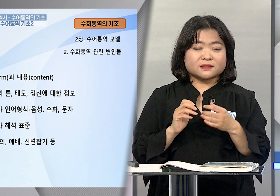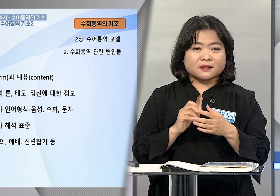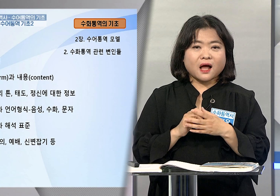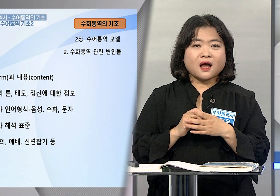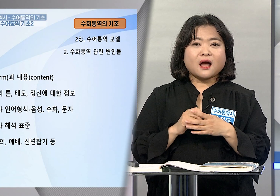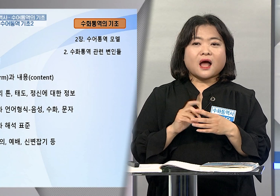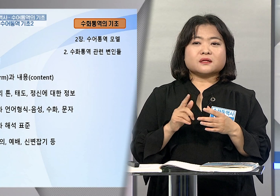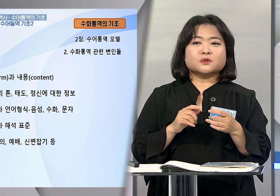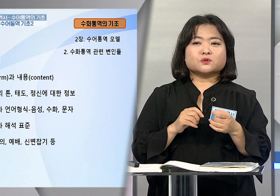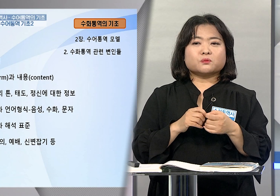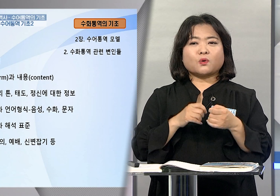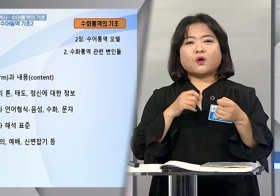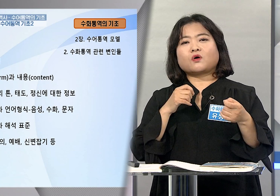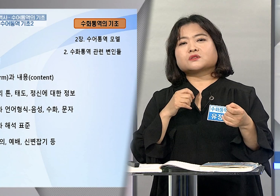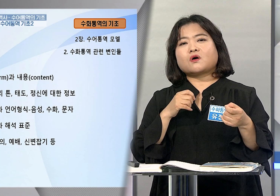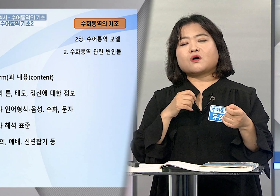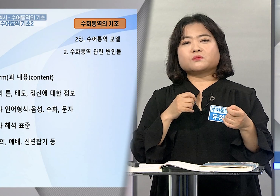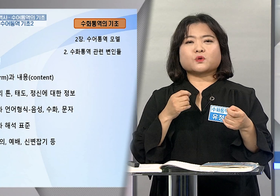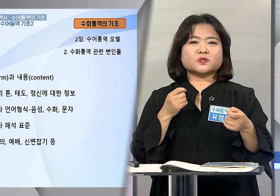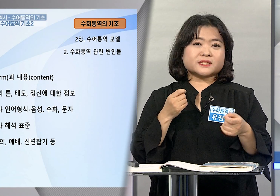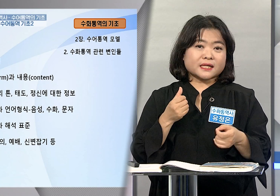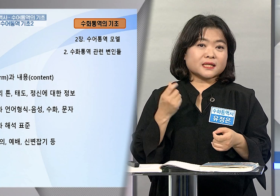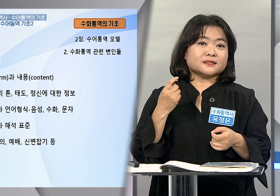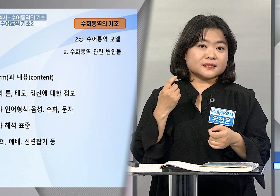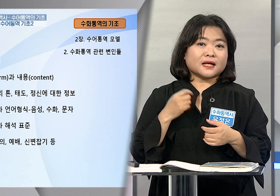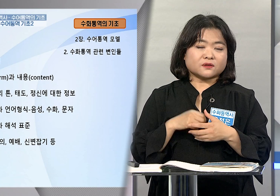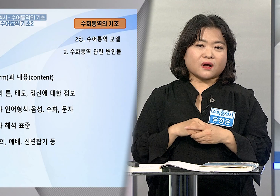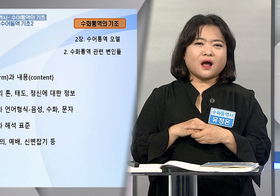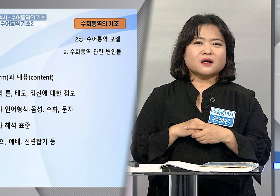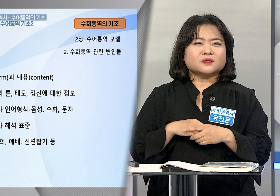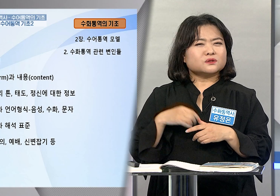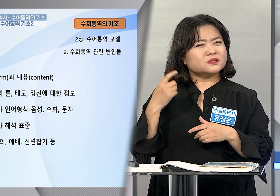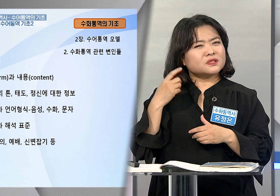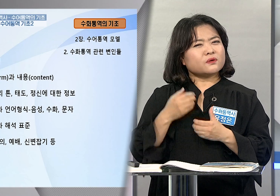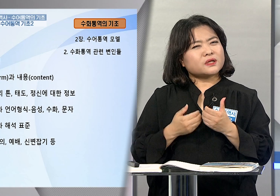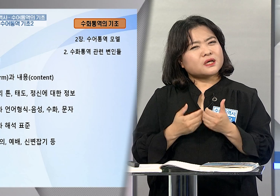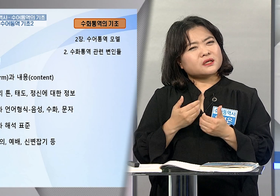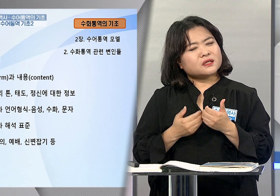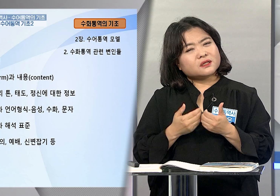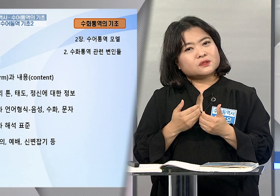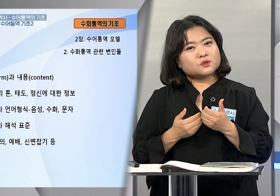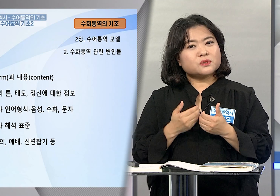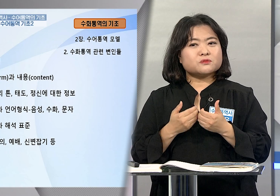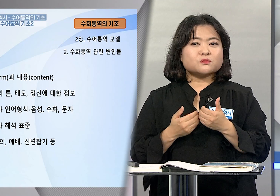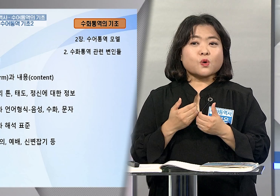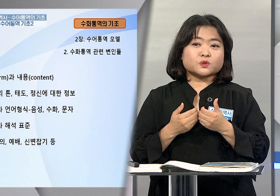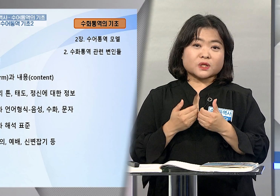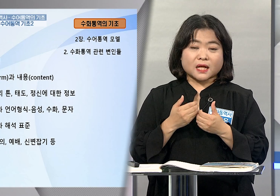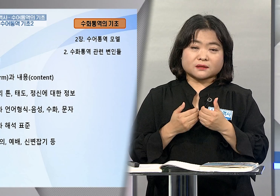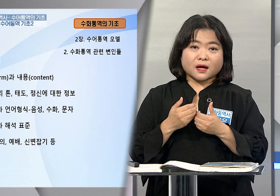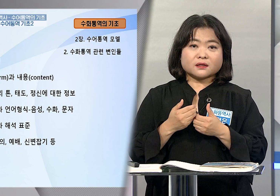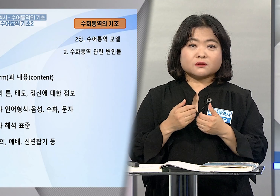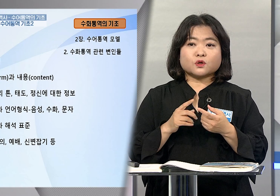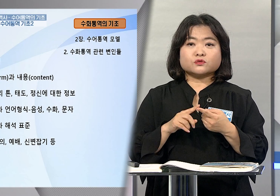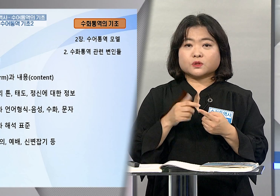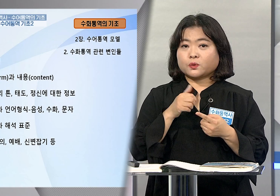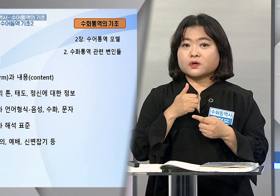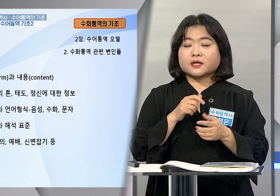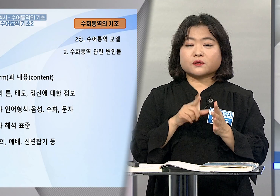목소리라든가 아니면 좀 멀어서 목소리 작게 들린다든가 듣기에 굉장히 좀 힘든 목소리라든가 이런 경우에 통역할 때